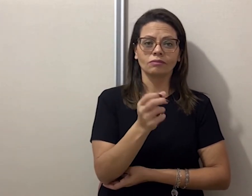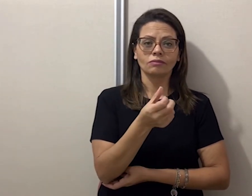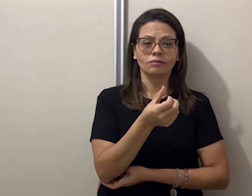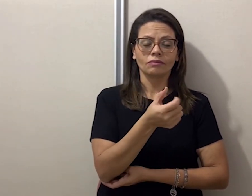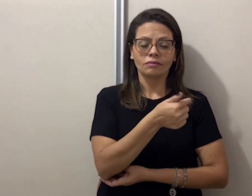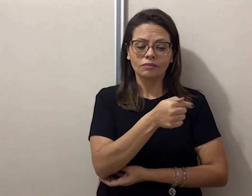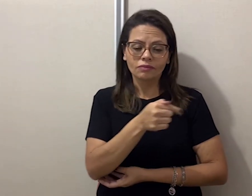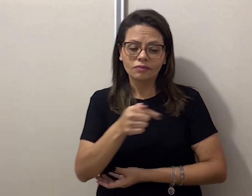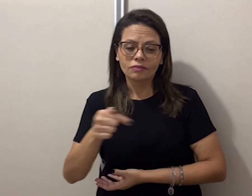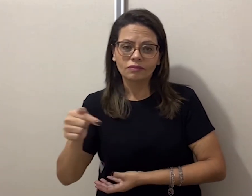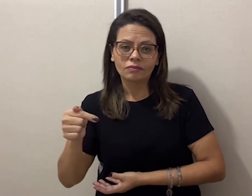5 semanas.